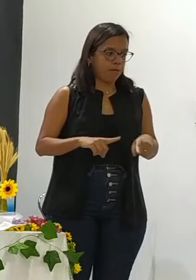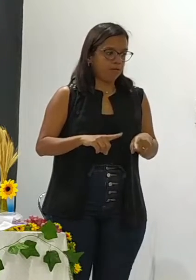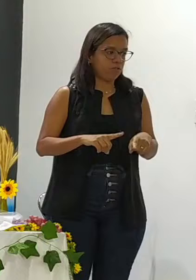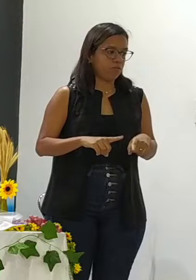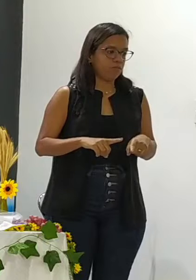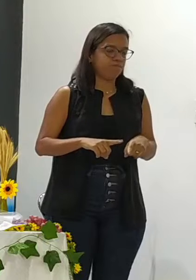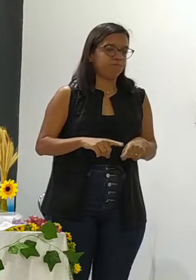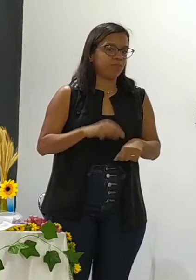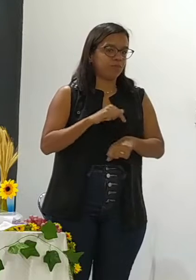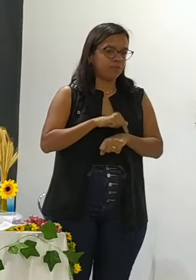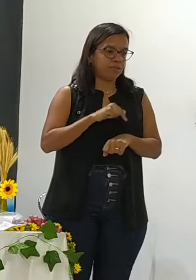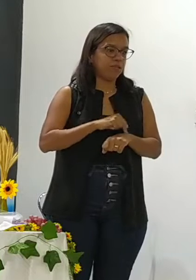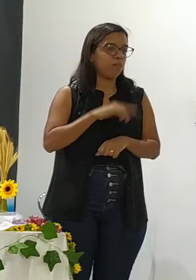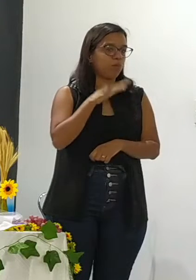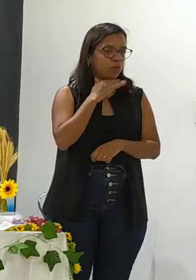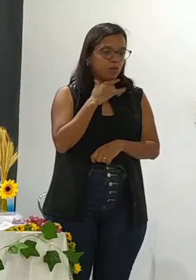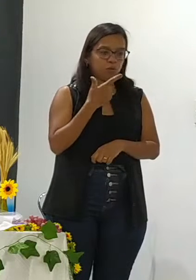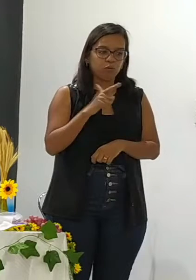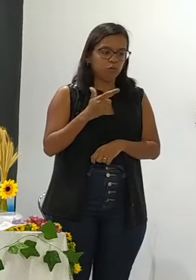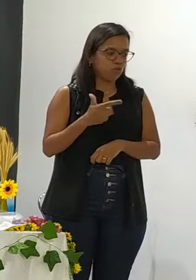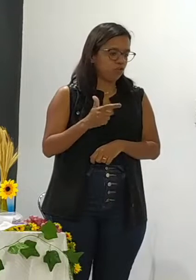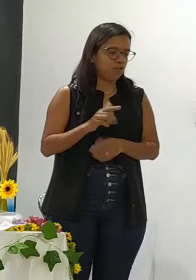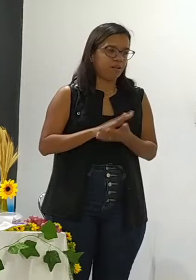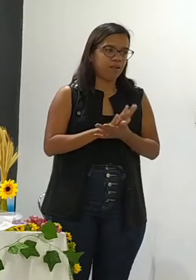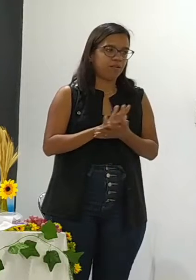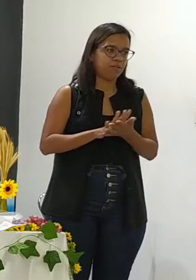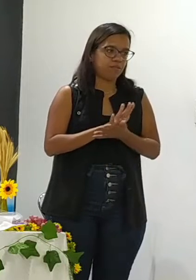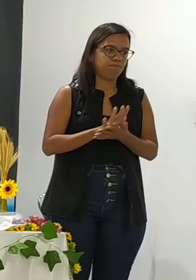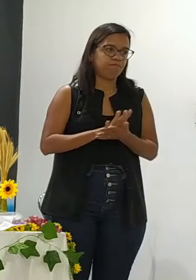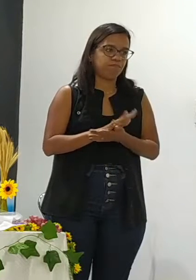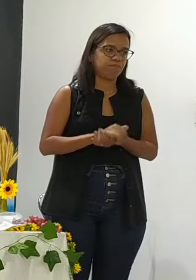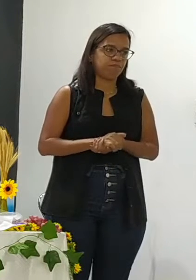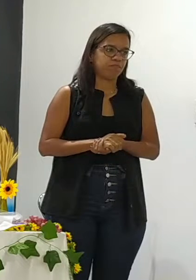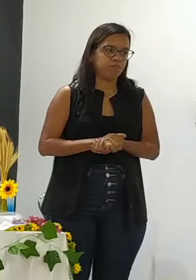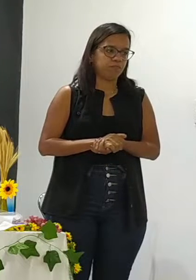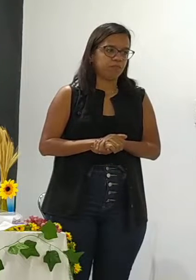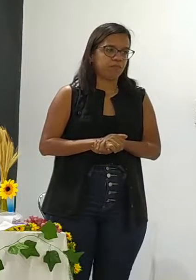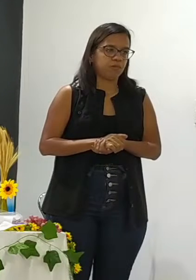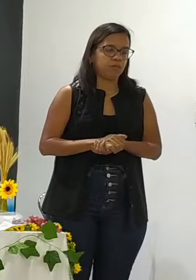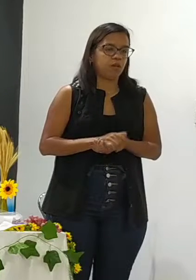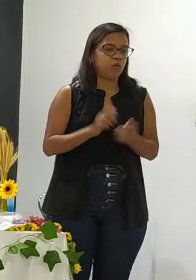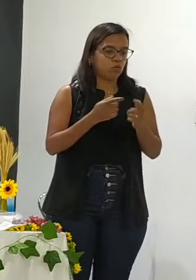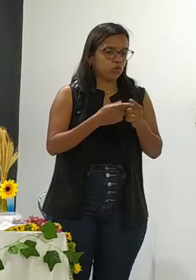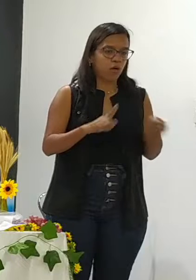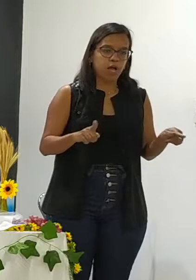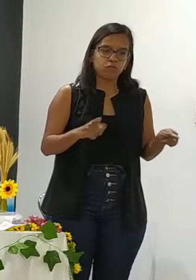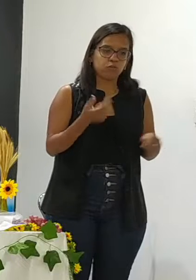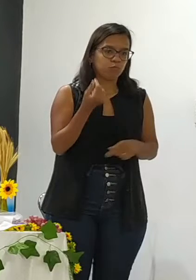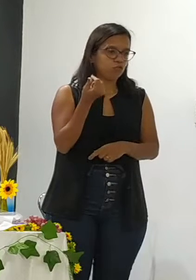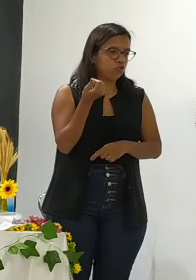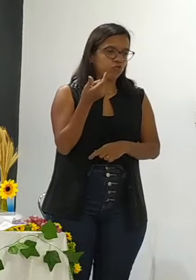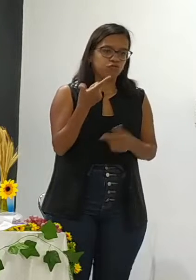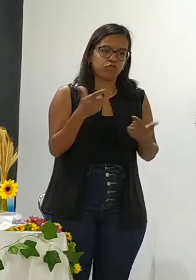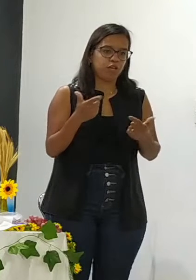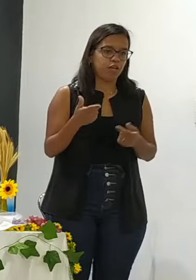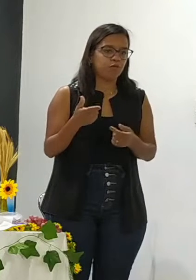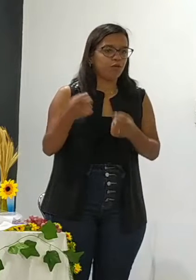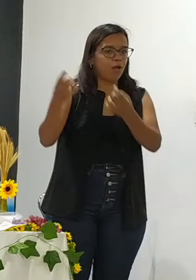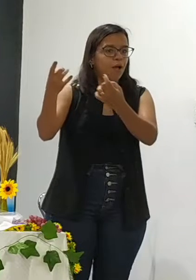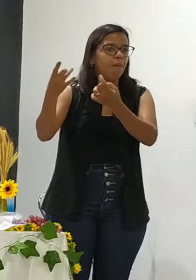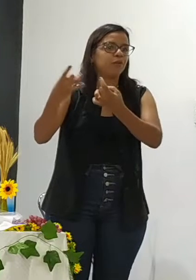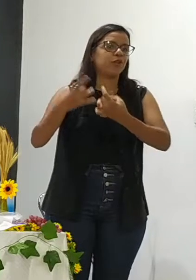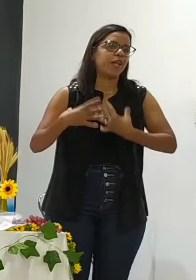da crise, quando eu não tinha mais condições de pagar o churrasco, eles se